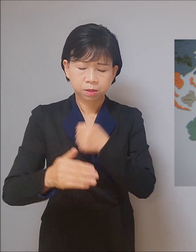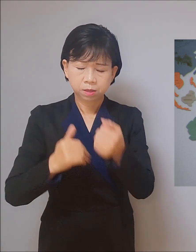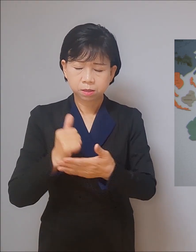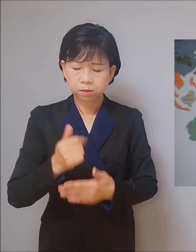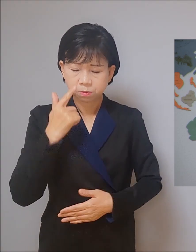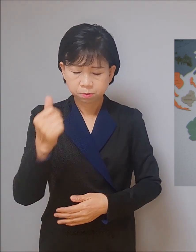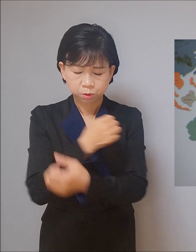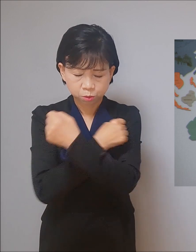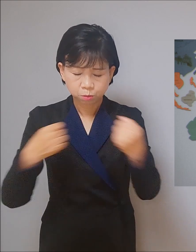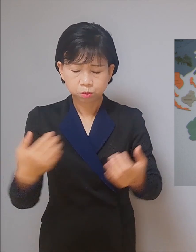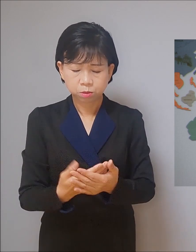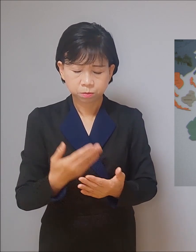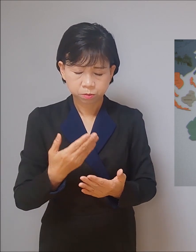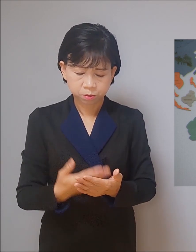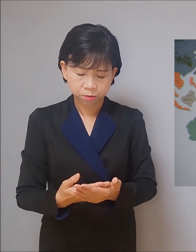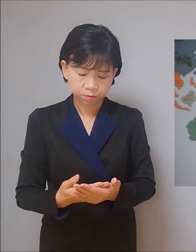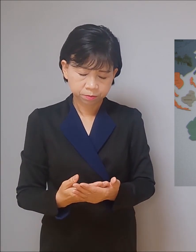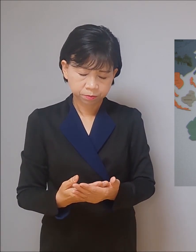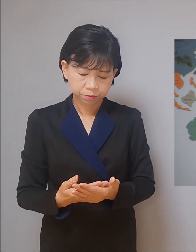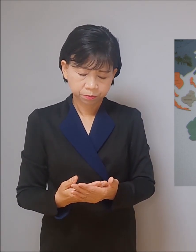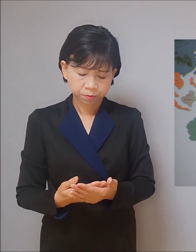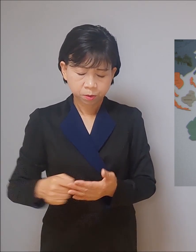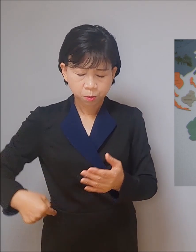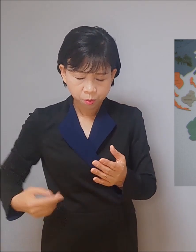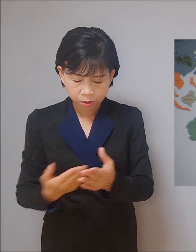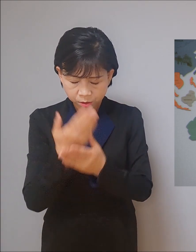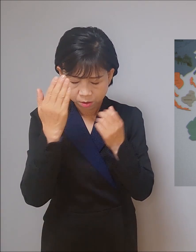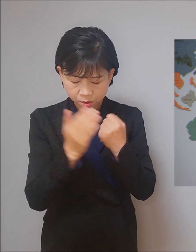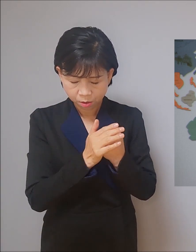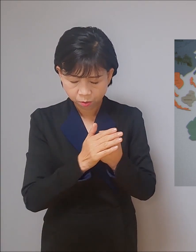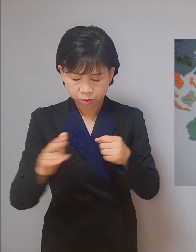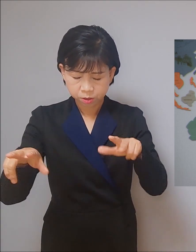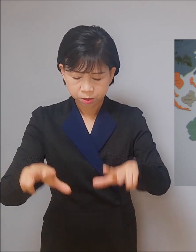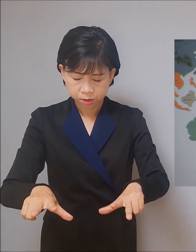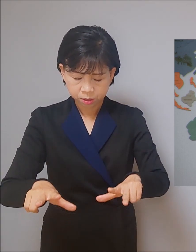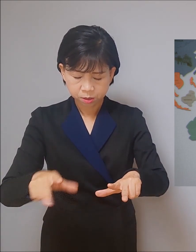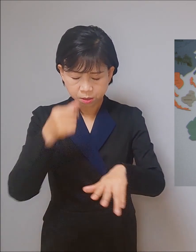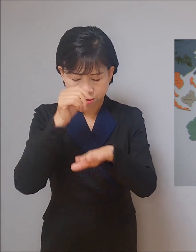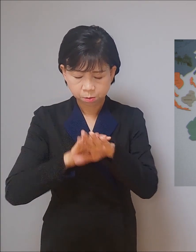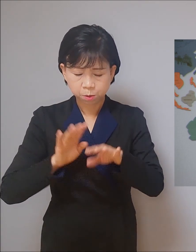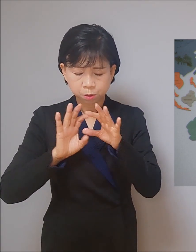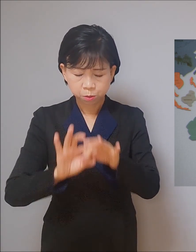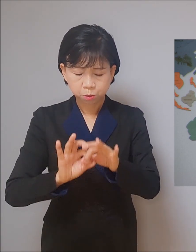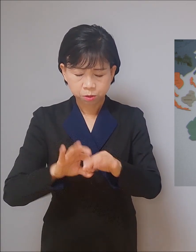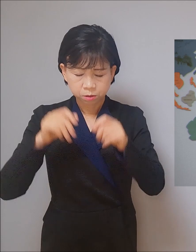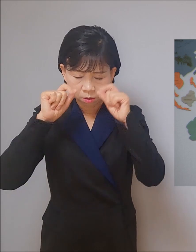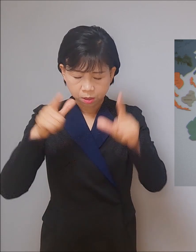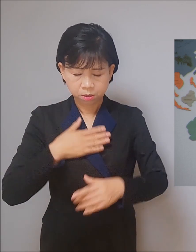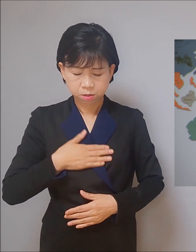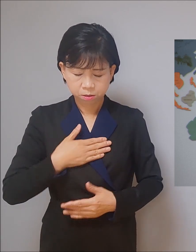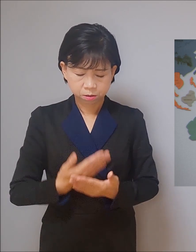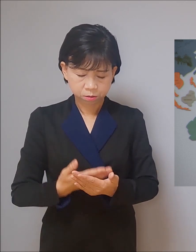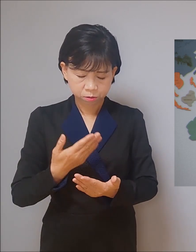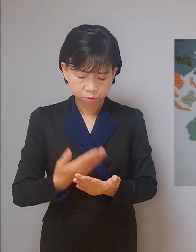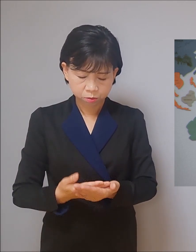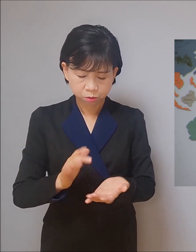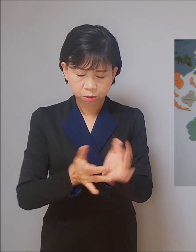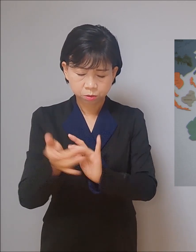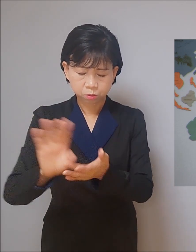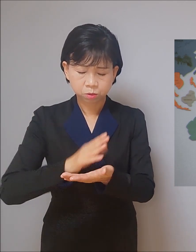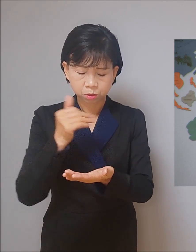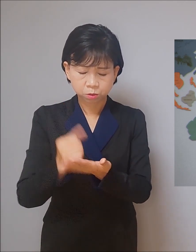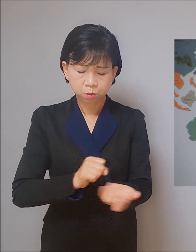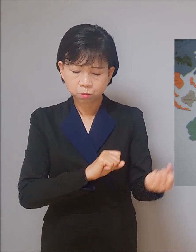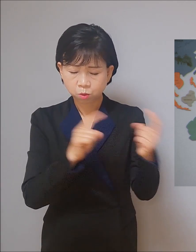아버지 용서하여 주시옵소서. 참회하오니 오늘 이 시간 예배를 통해서 깨닫게 하시고 예수